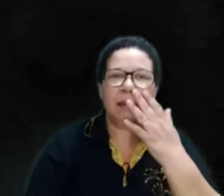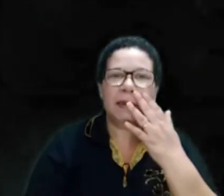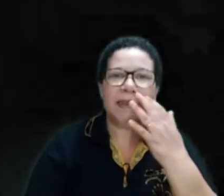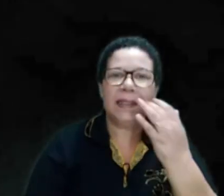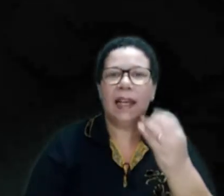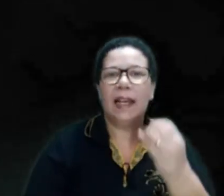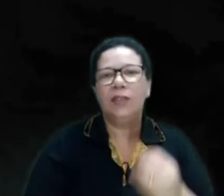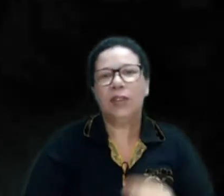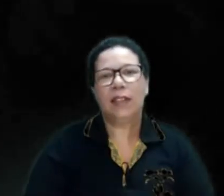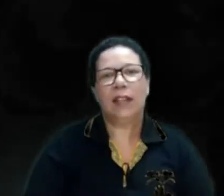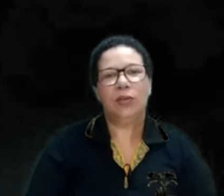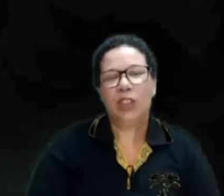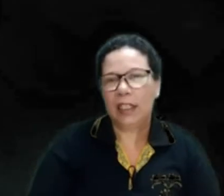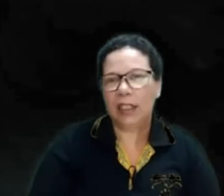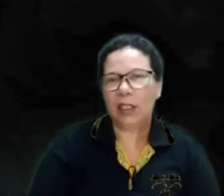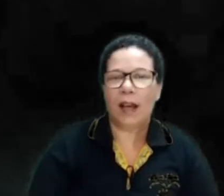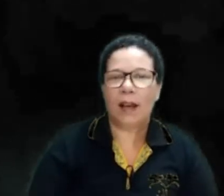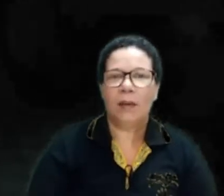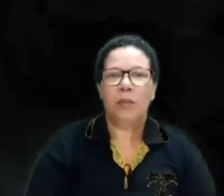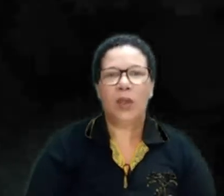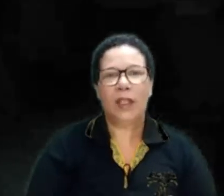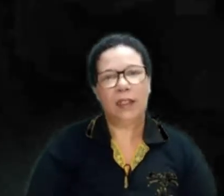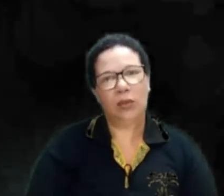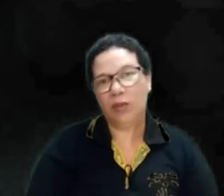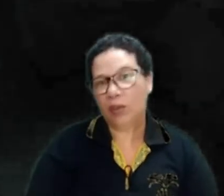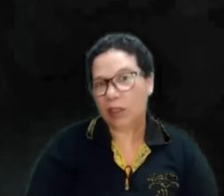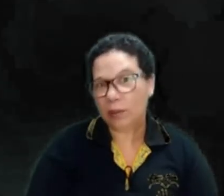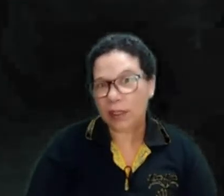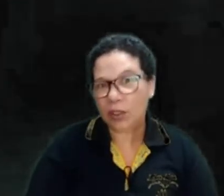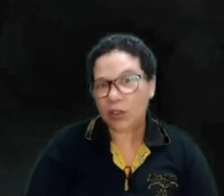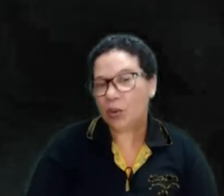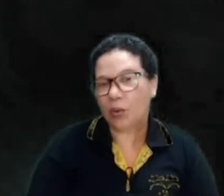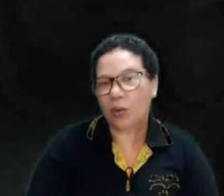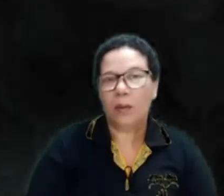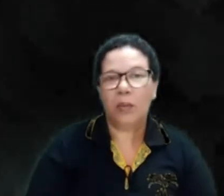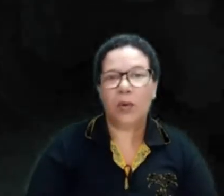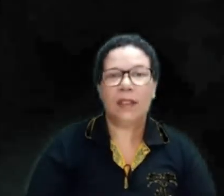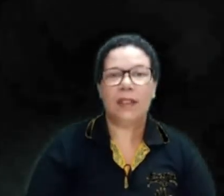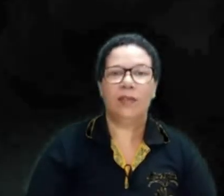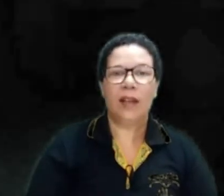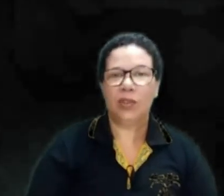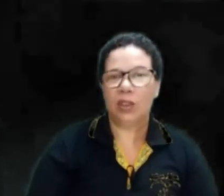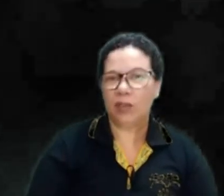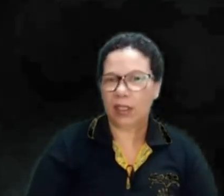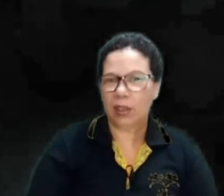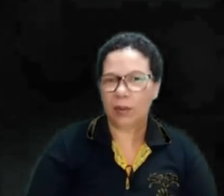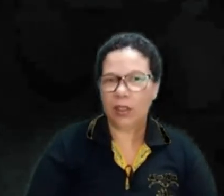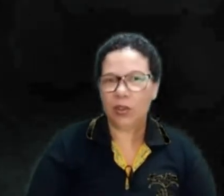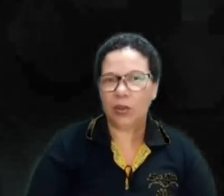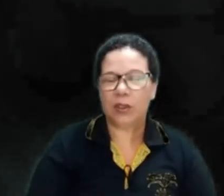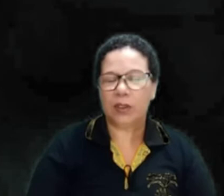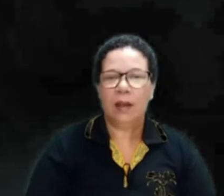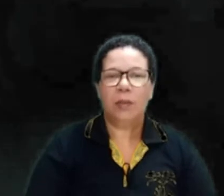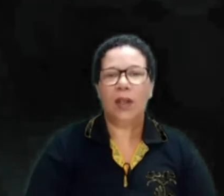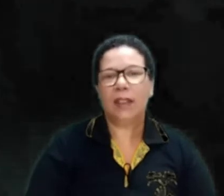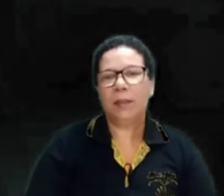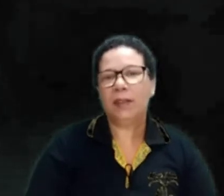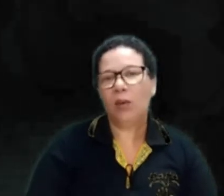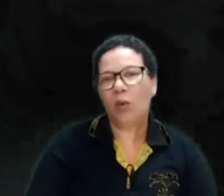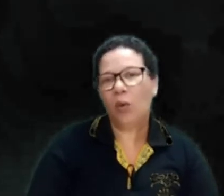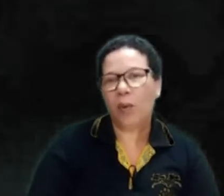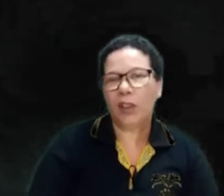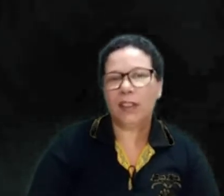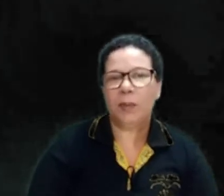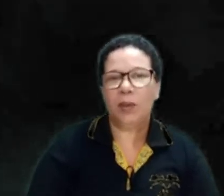Atribui-se à língua de sinais o status de língua, porque tem um nível linguístico, porque tem vários níveis linguísticos, porque também